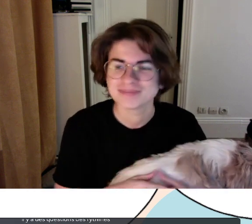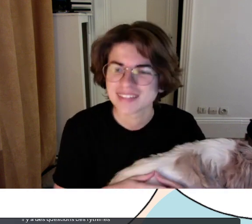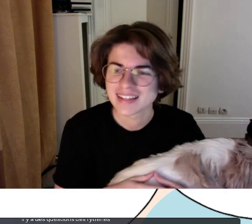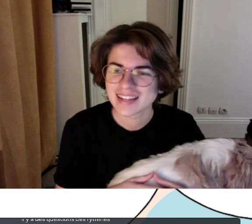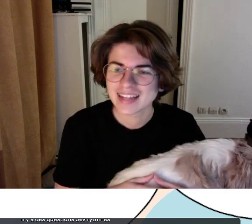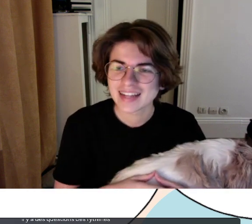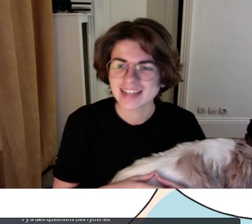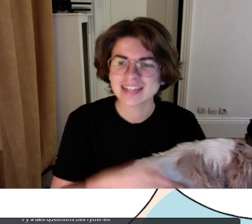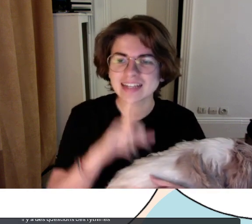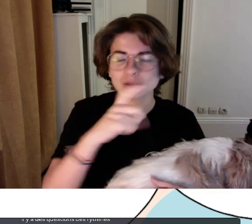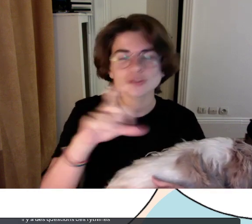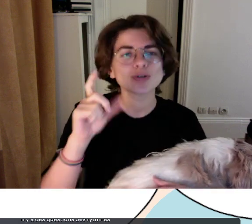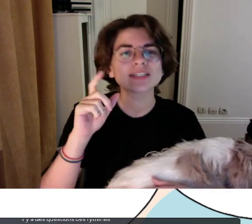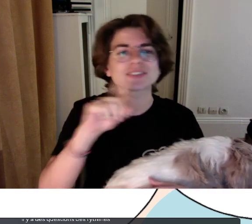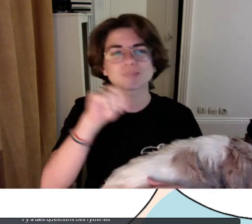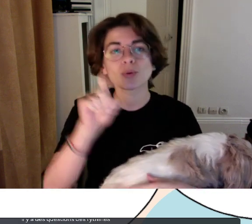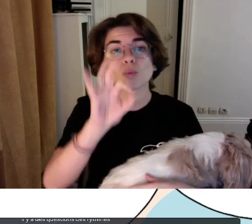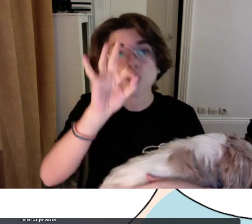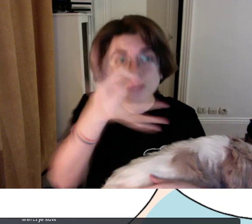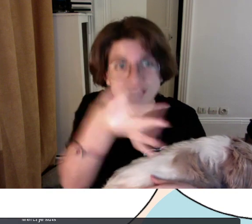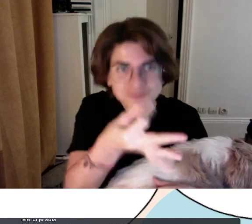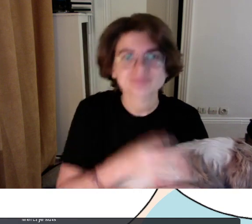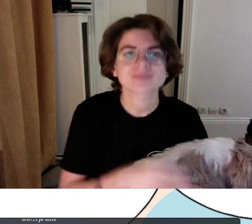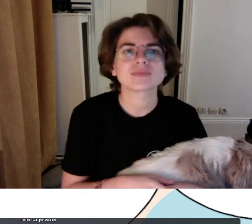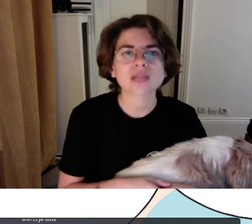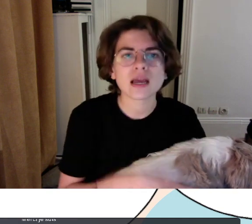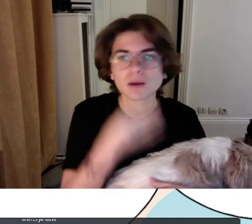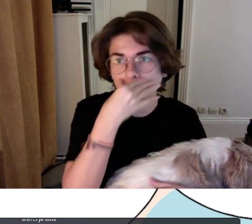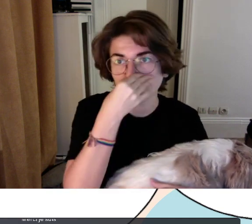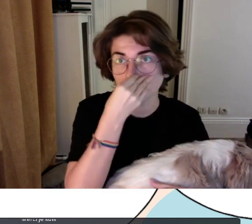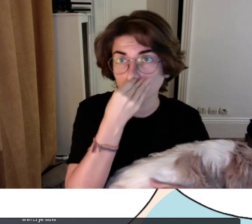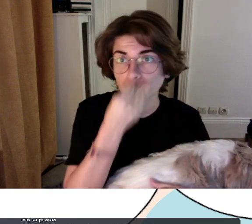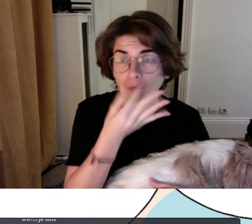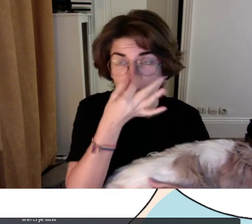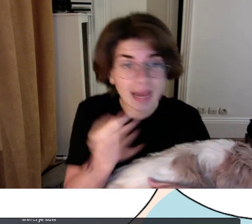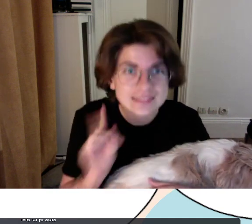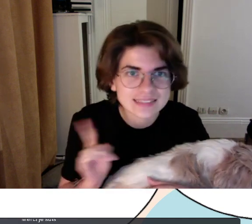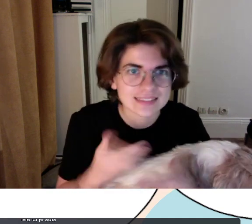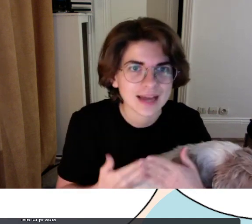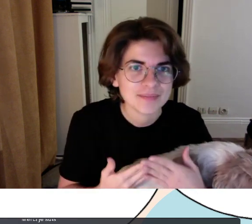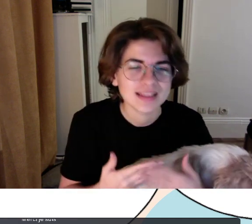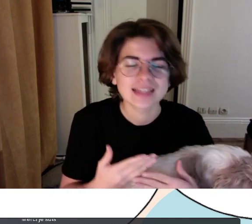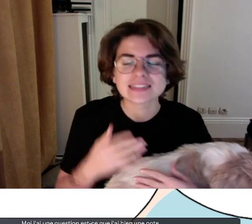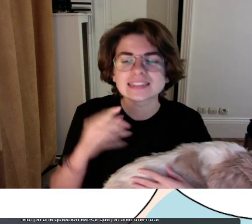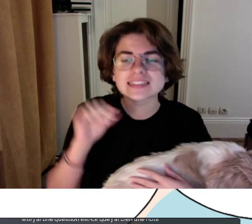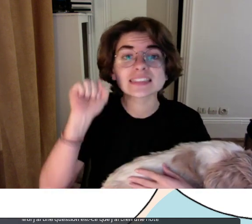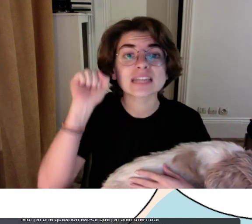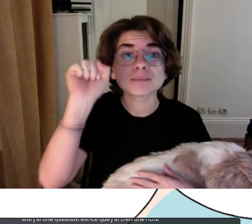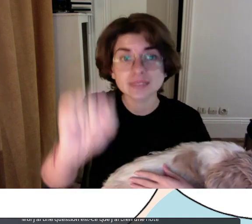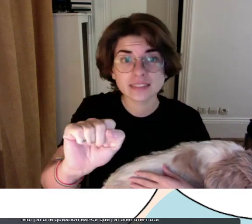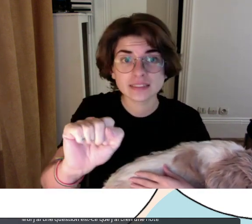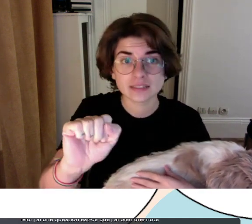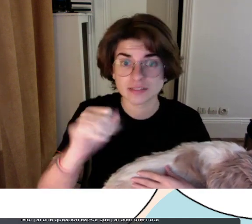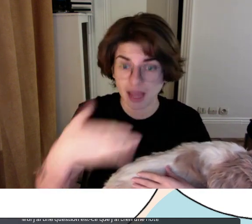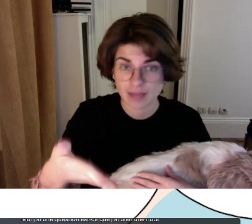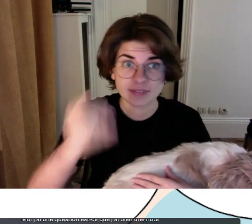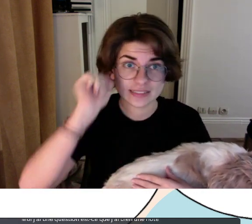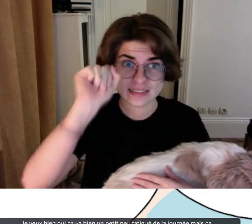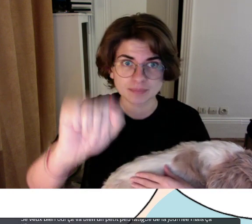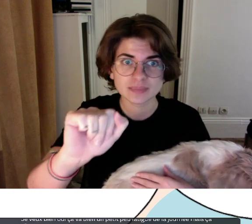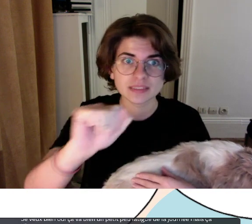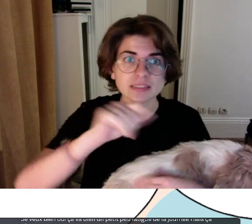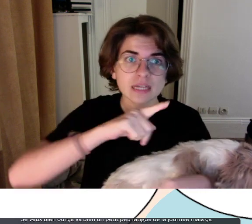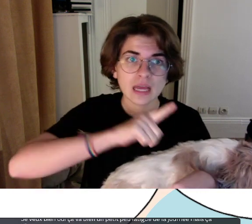Merci. Et l'autre question, oui. Alors, faut pas rater ça. C'est samedi, tu vas